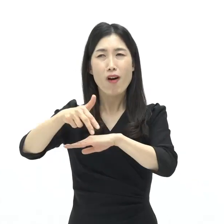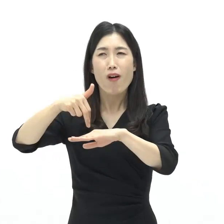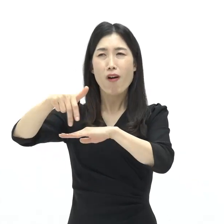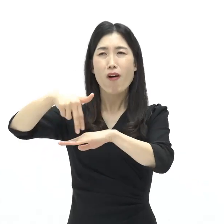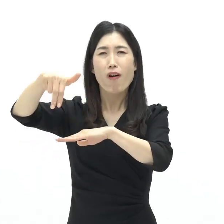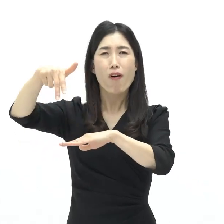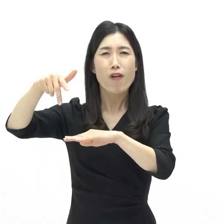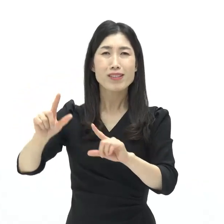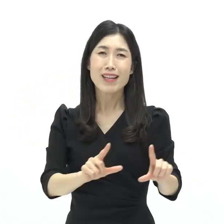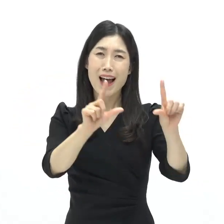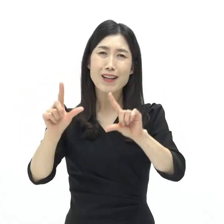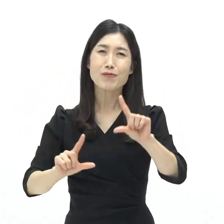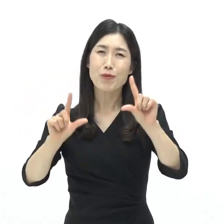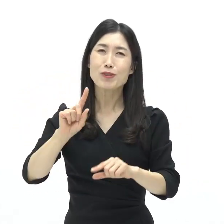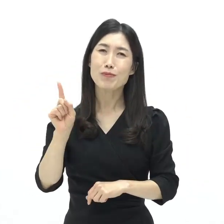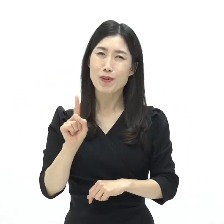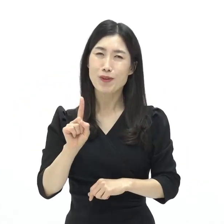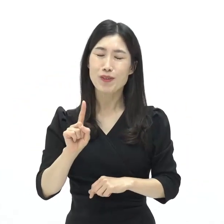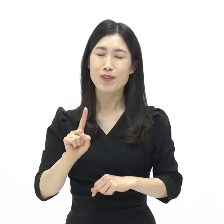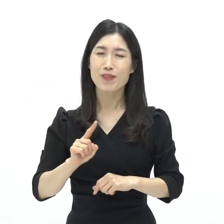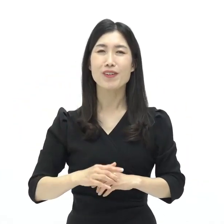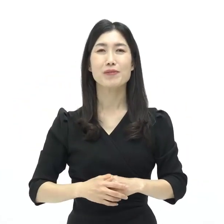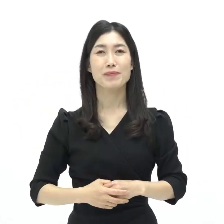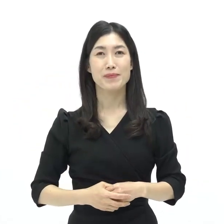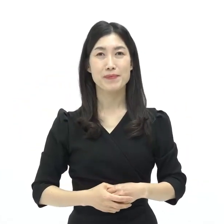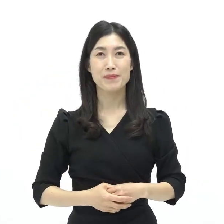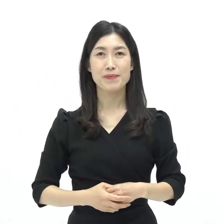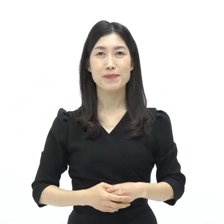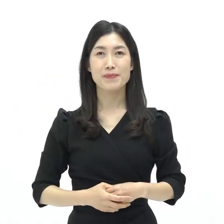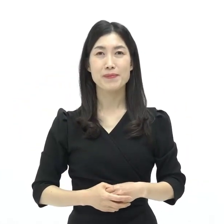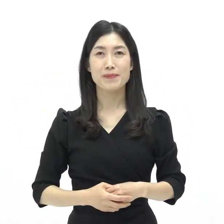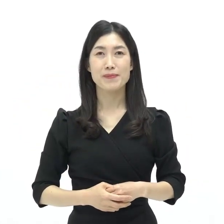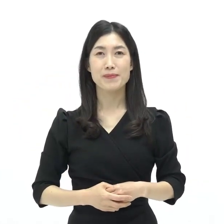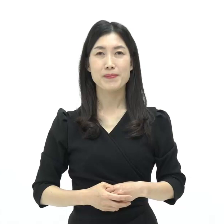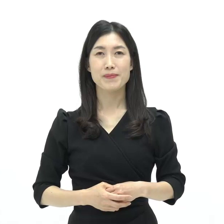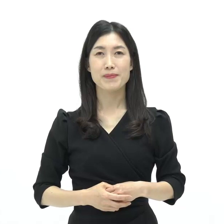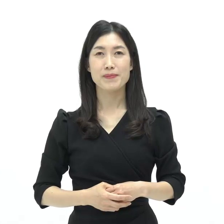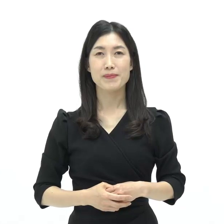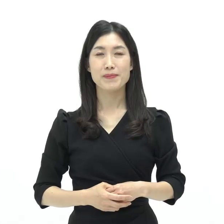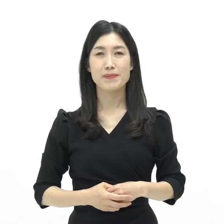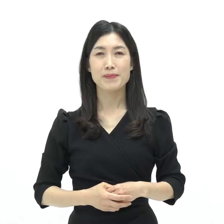삶을 살았을까요? 피난민은 어떻게 살았을까?